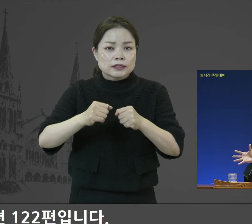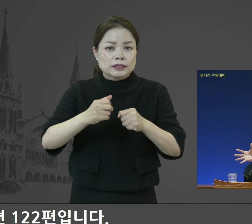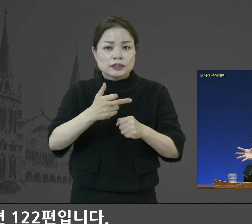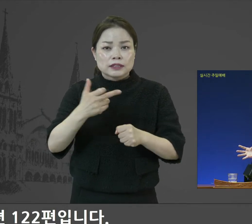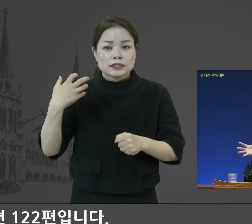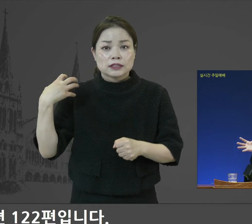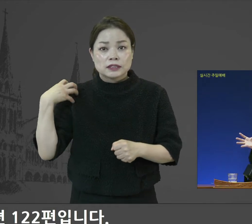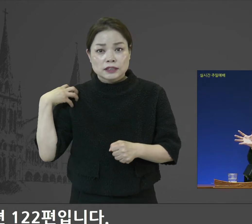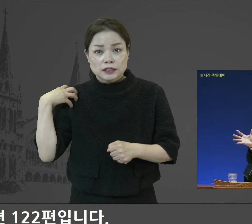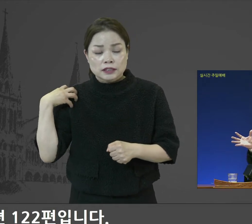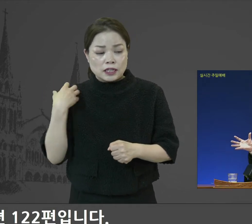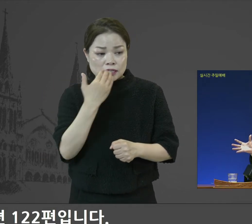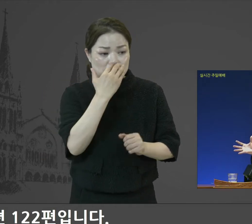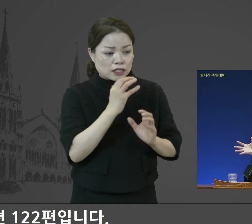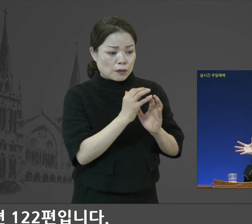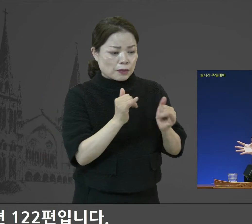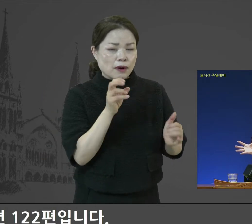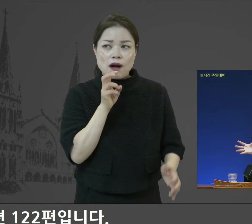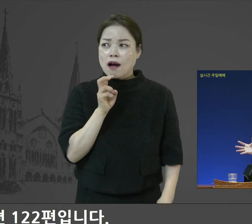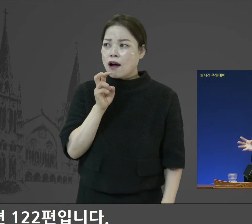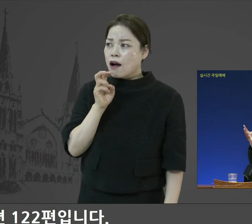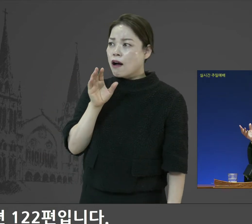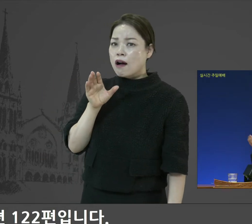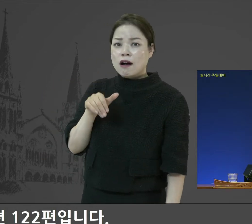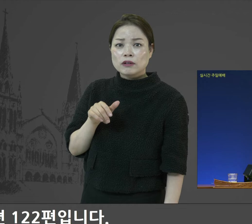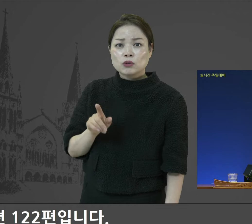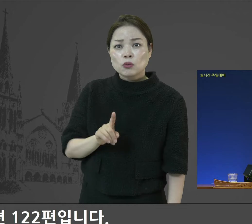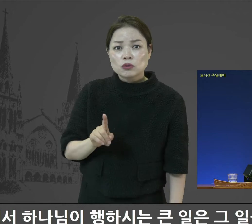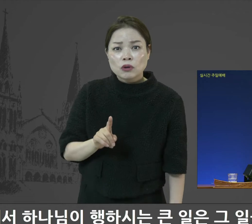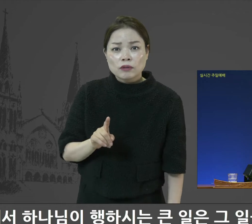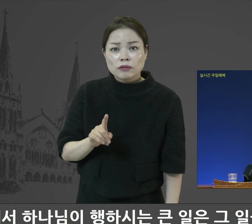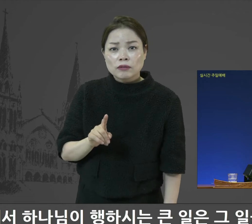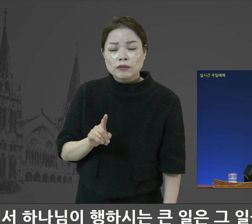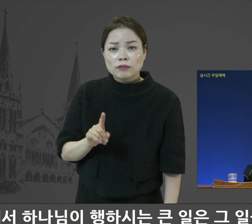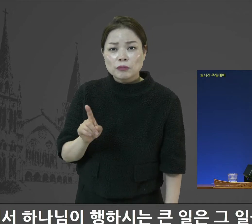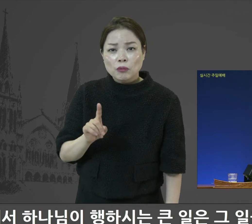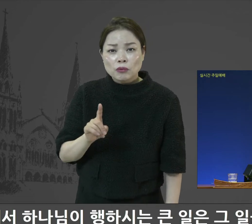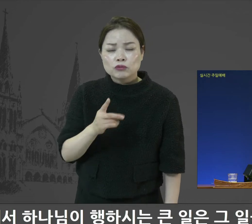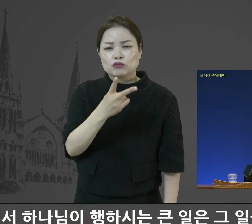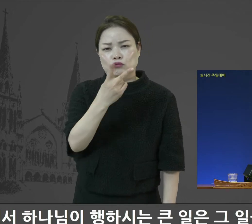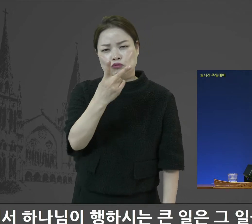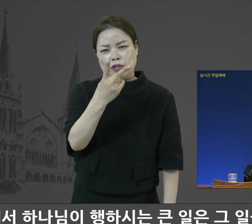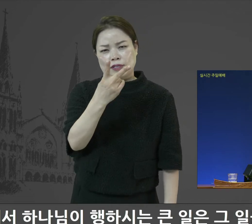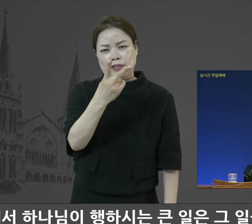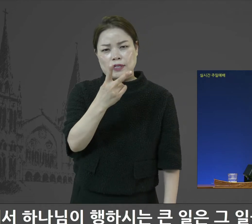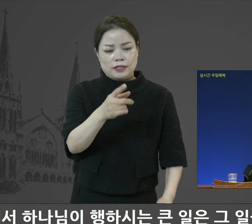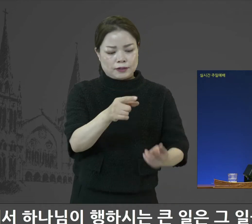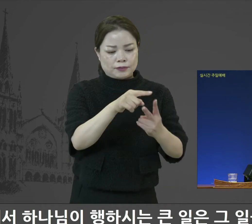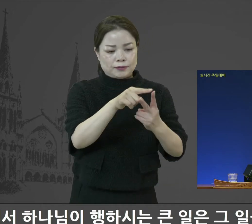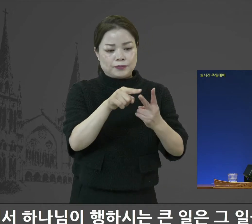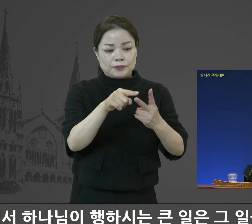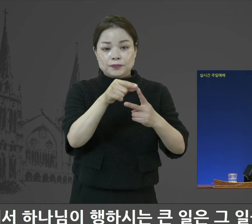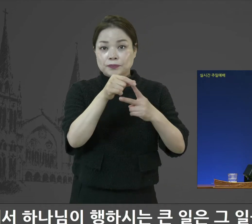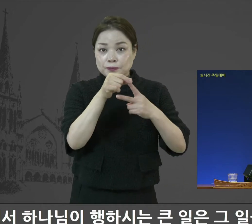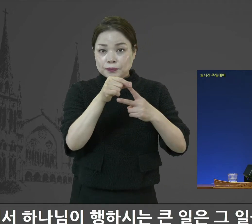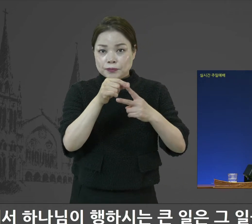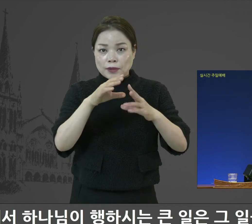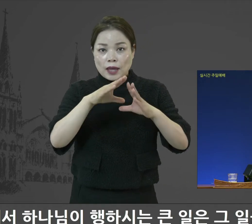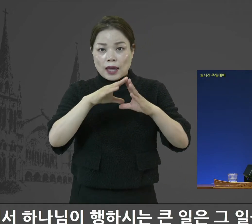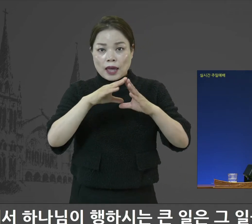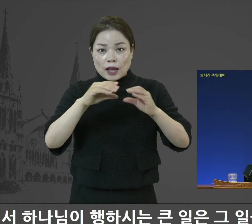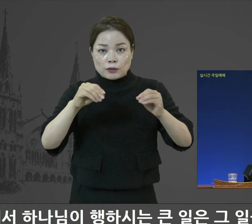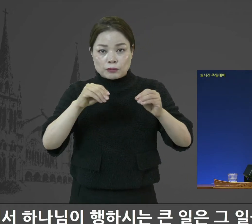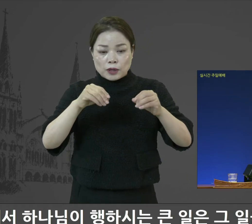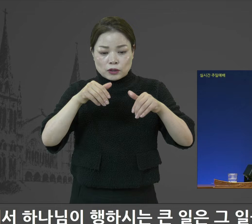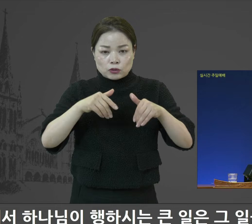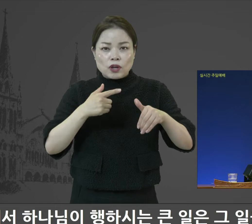그 일을 막 이스라엘 백성들이 찬송할 때 어떤 일이었을까요? 두 가지가 생각날 겁니다. 첫째는 애굽에 종살이